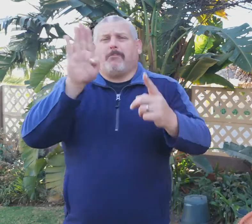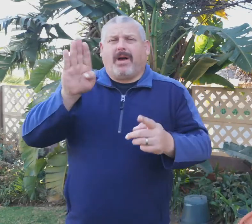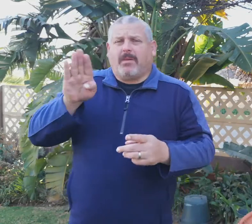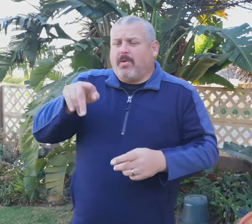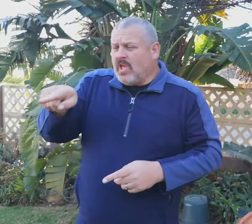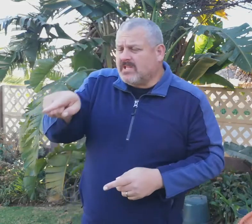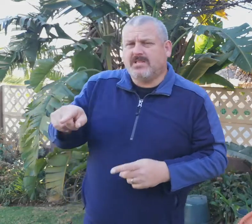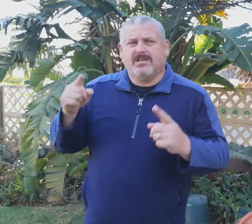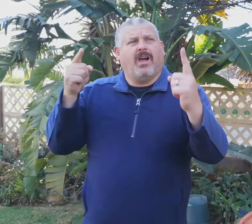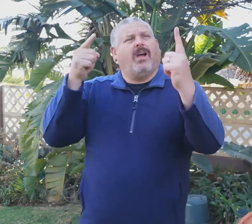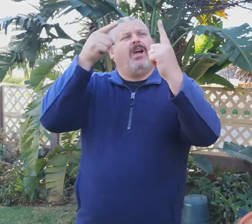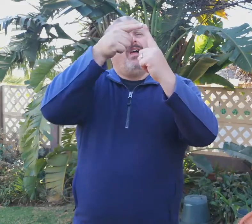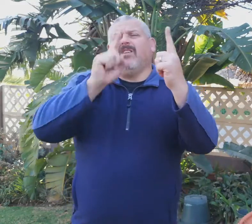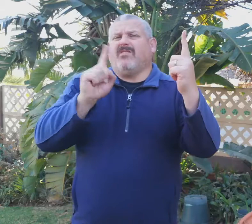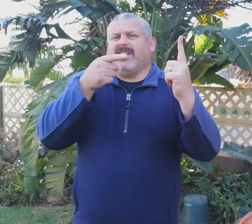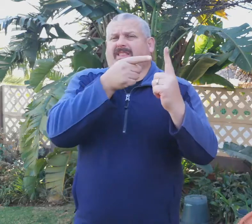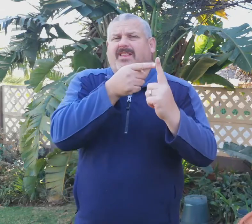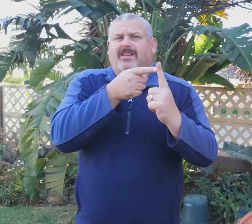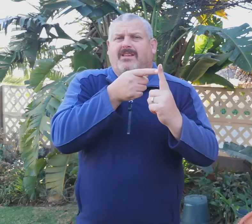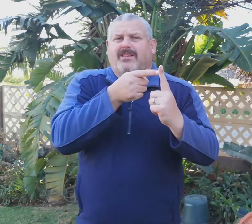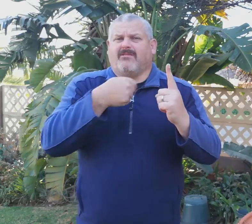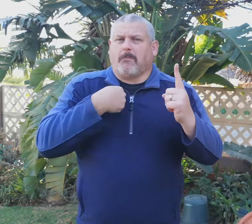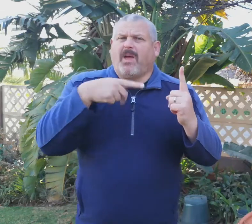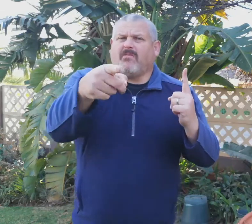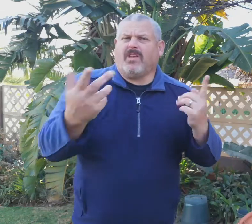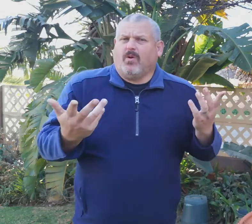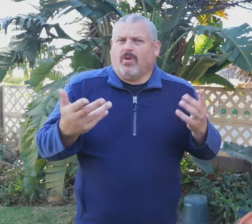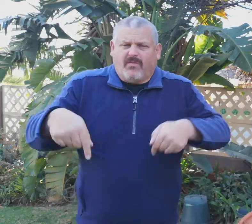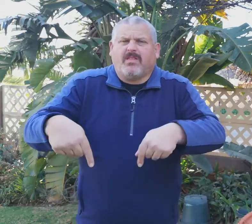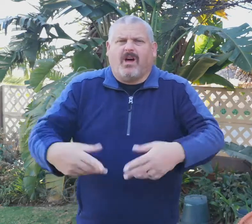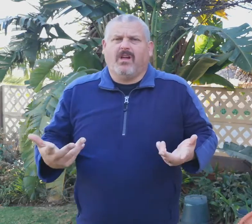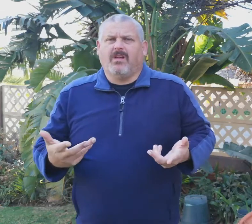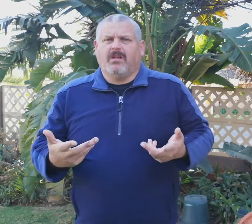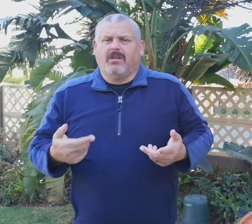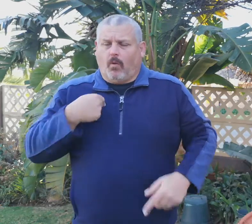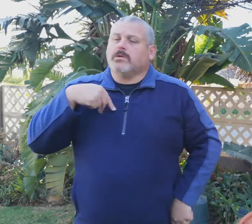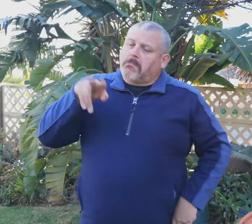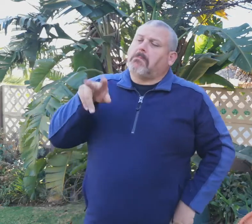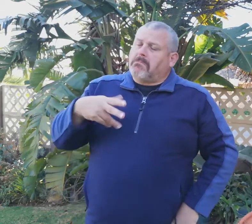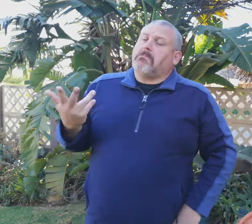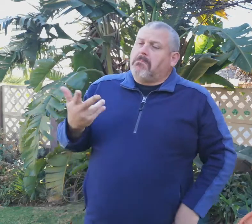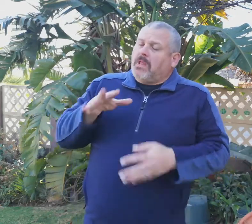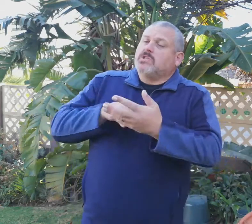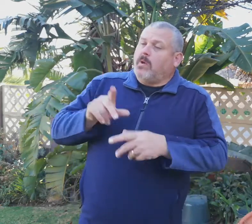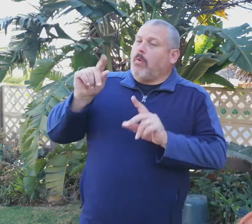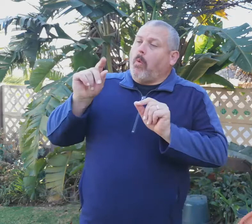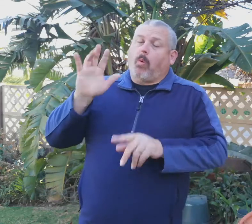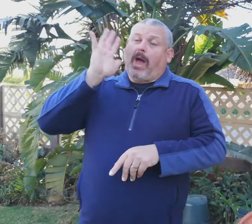van Bartimeus, wat, van my en vir jou, vandag, oor, story,